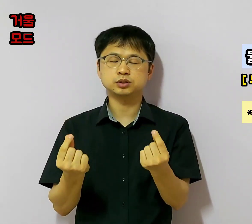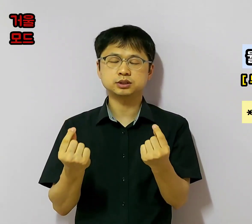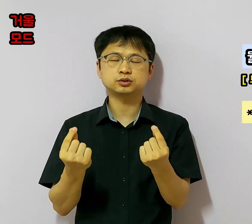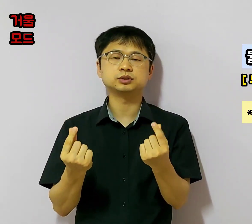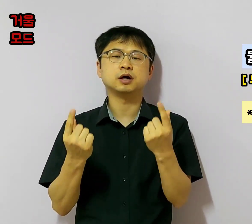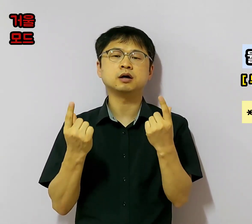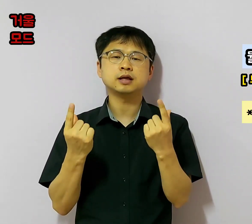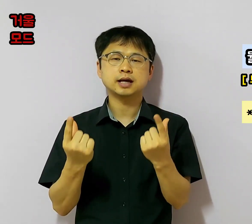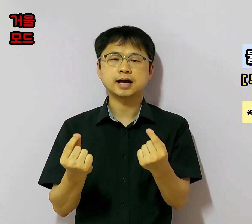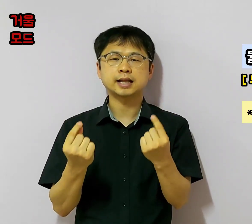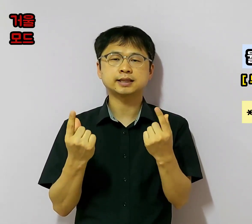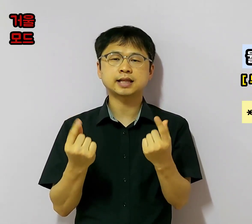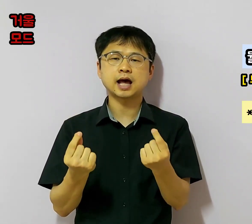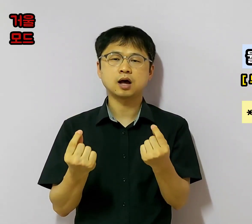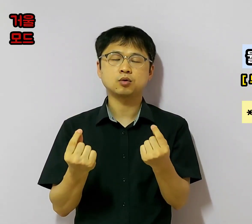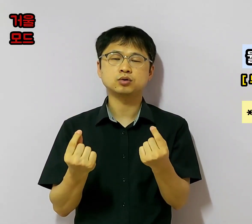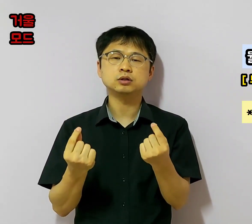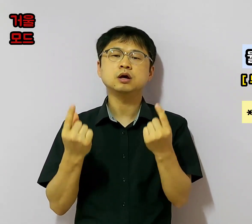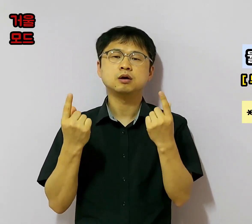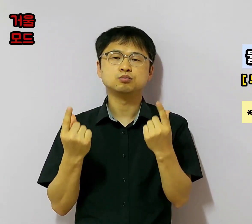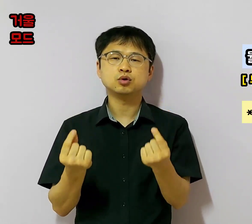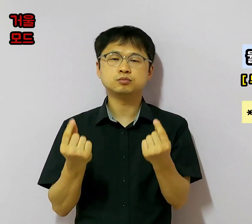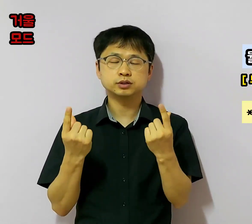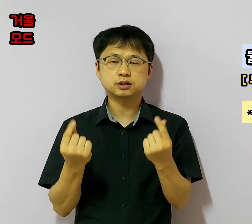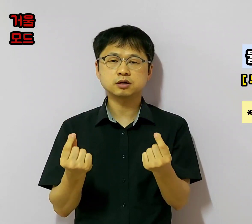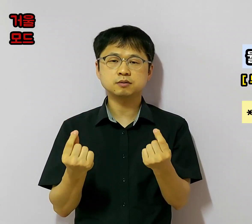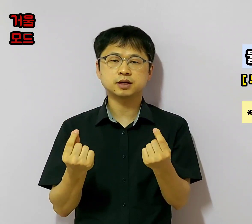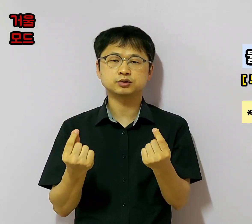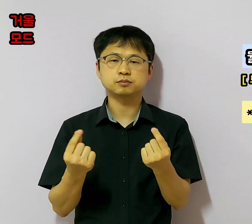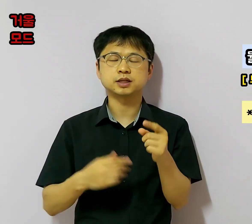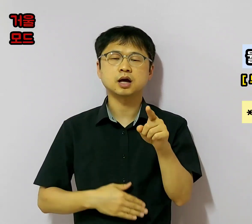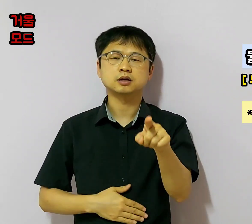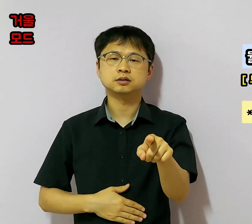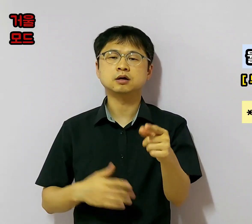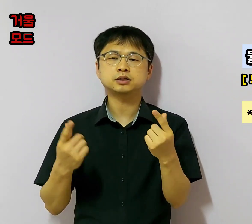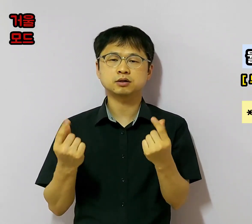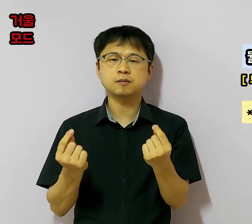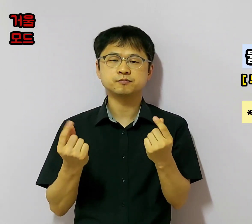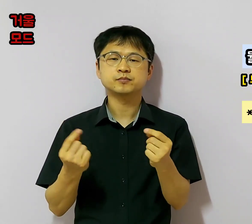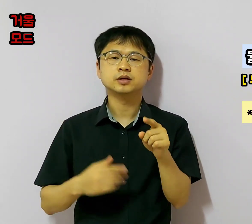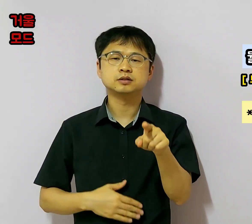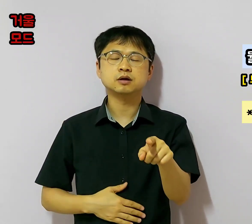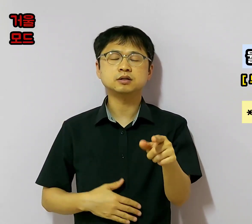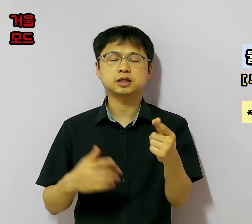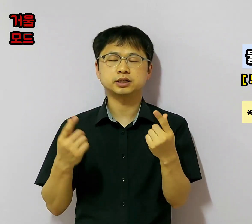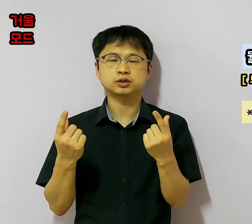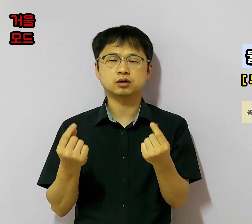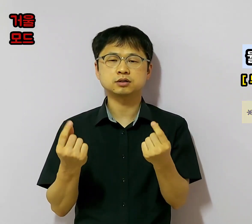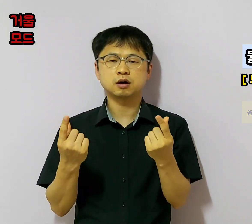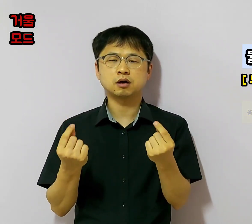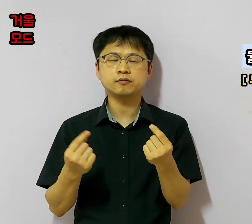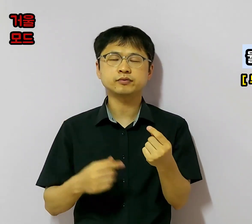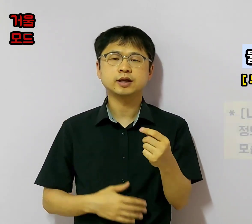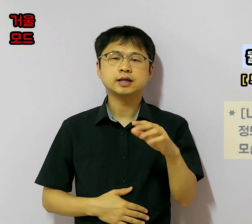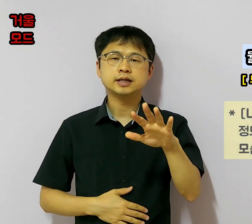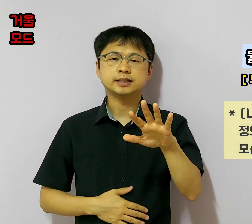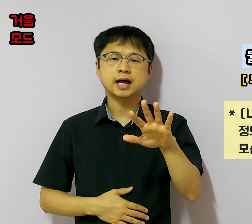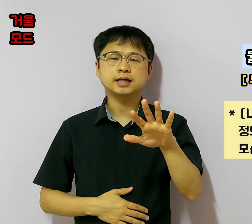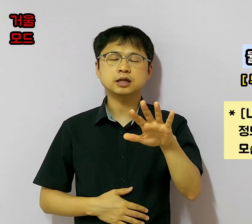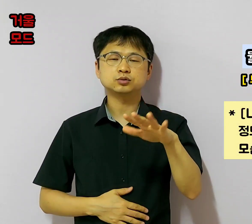부딪혀 주시면 같다 혹은 무엇처럼이라는 수어입니다. 그것처럼, 그런이 되겠죠. 그럼. 나이라는